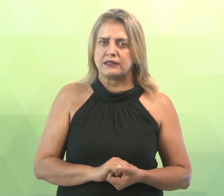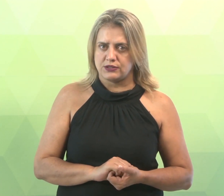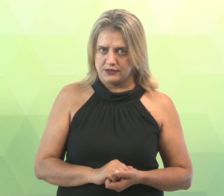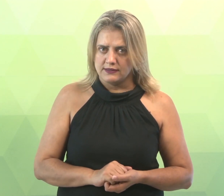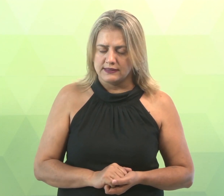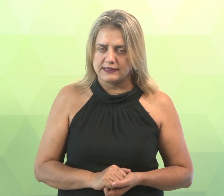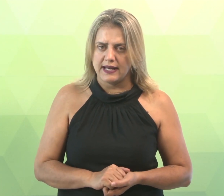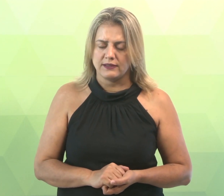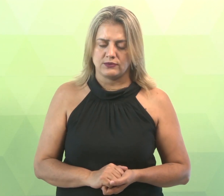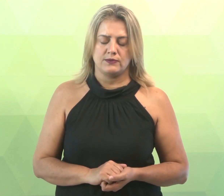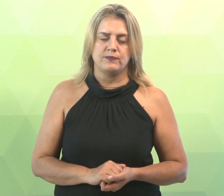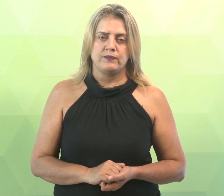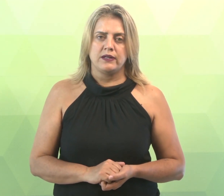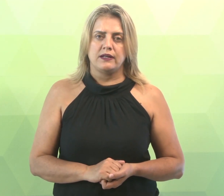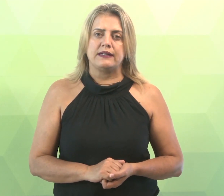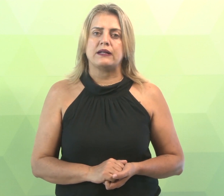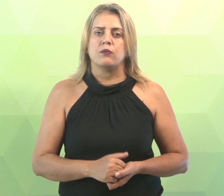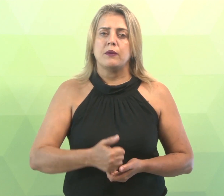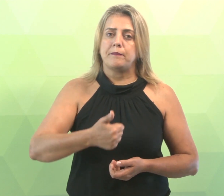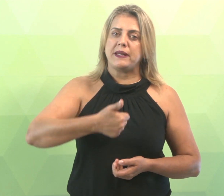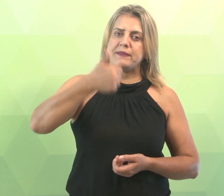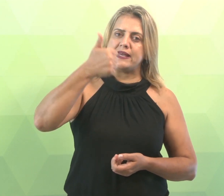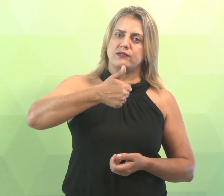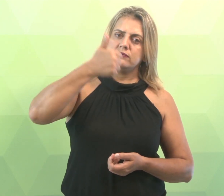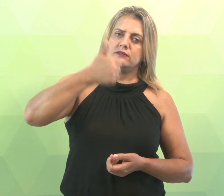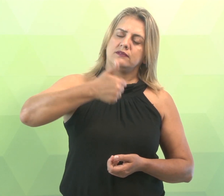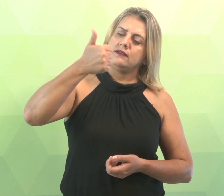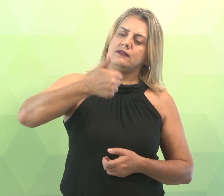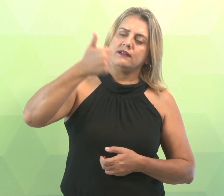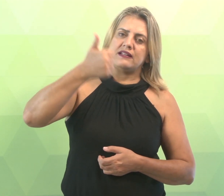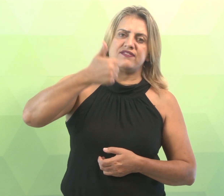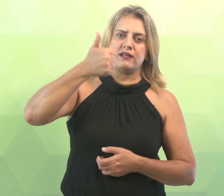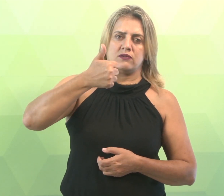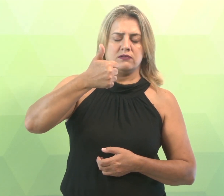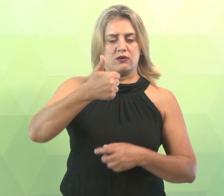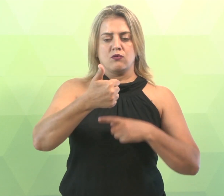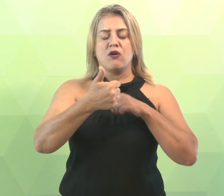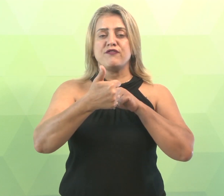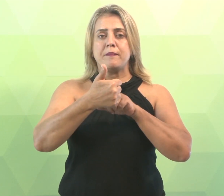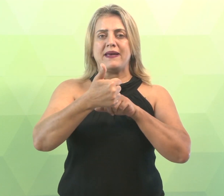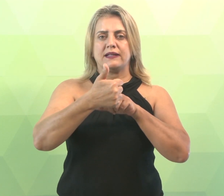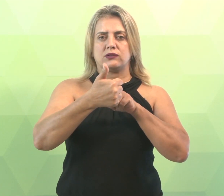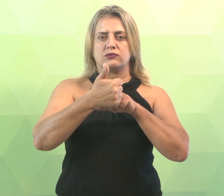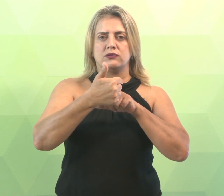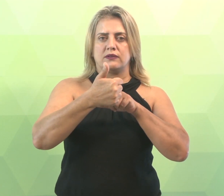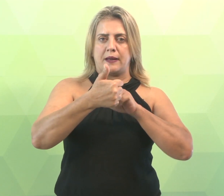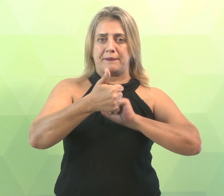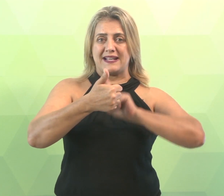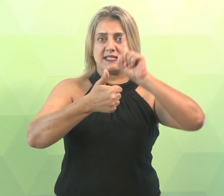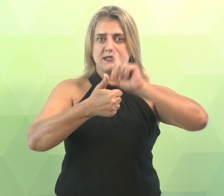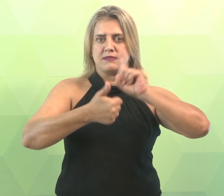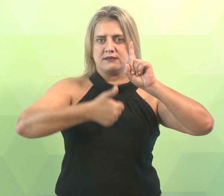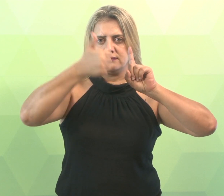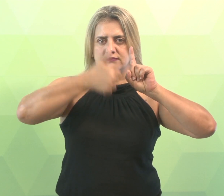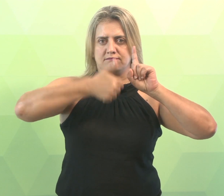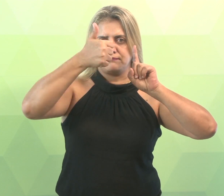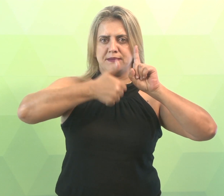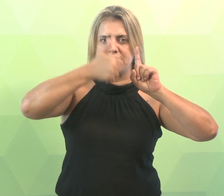anteriormente, certo? Então, primeiro, tá vendo? O movimento é para cima.